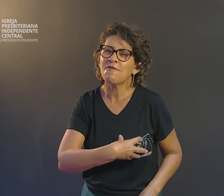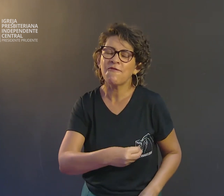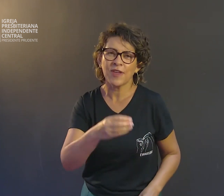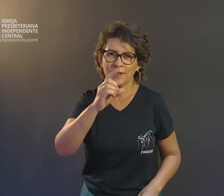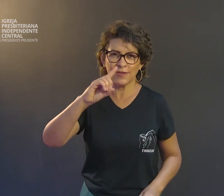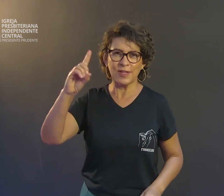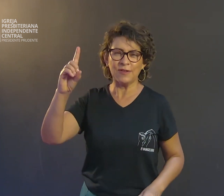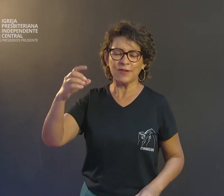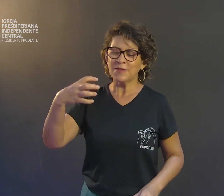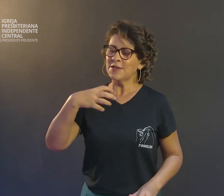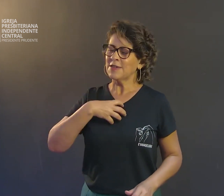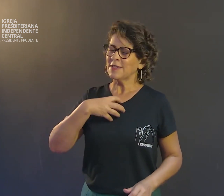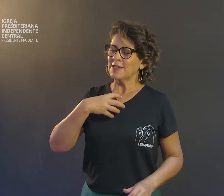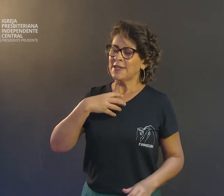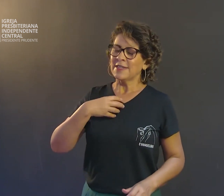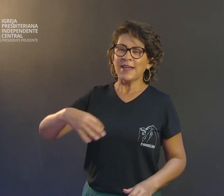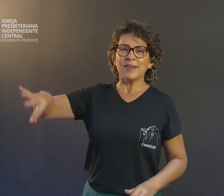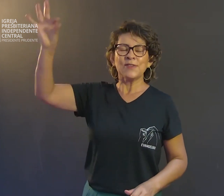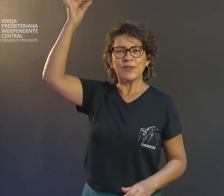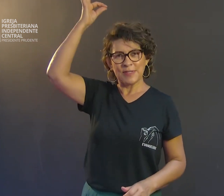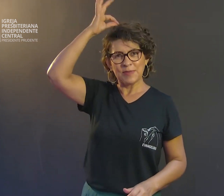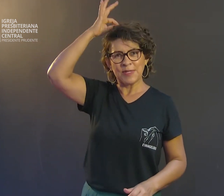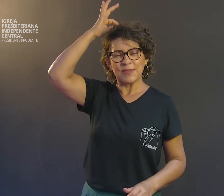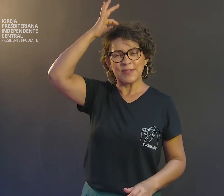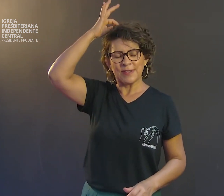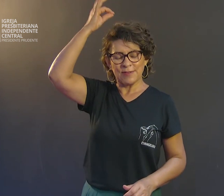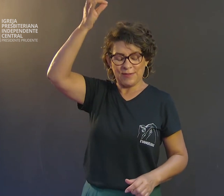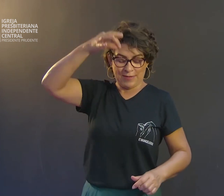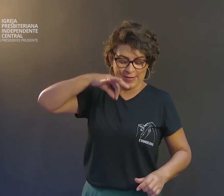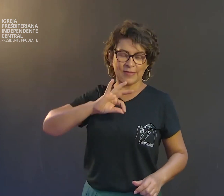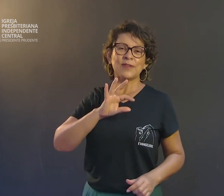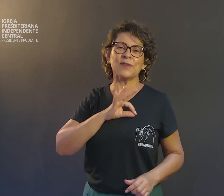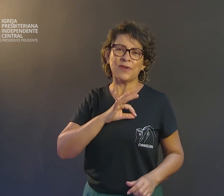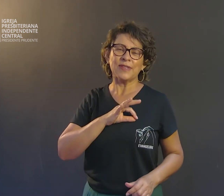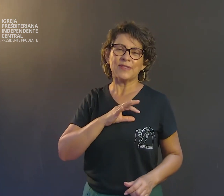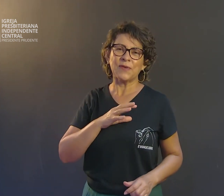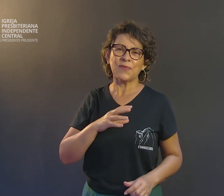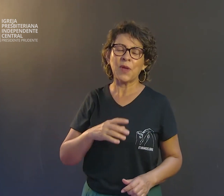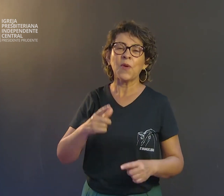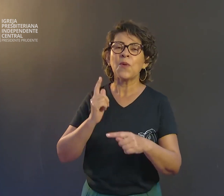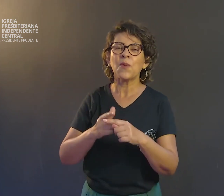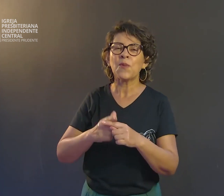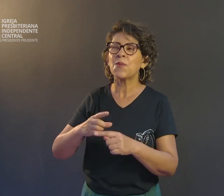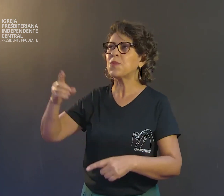coração. Pois quando cremos em Jesus Cristo, o Pai envia seu Espírito para nos selar.